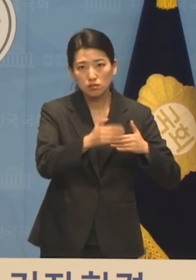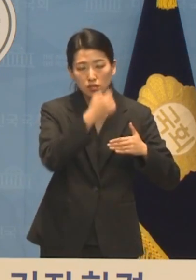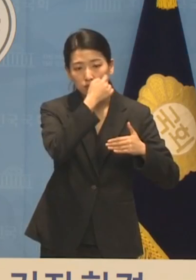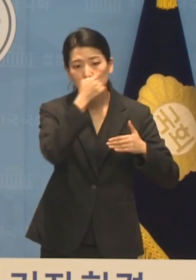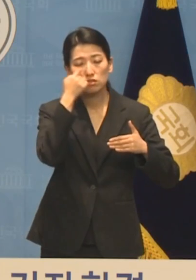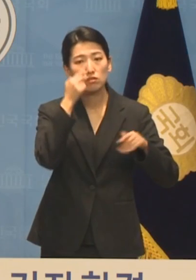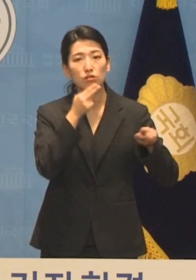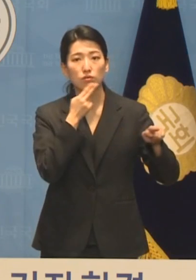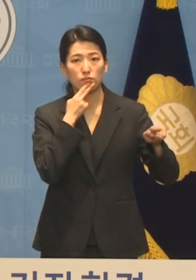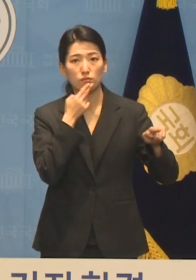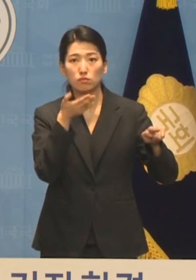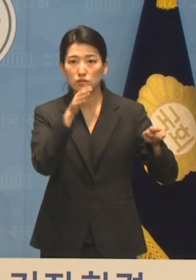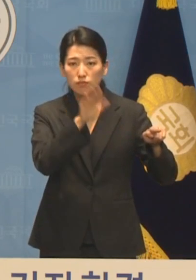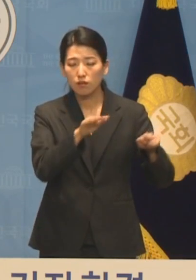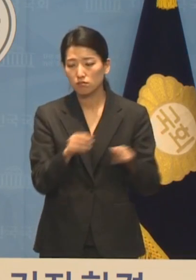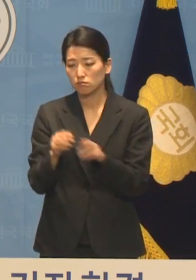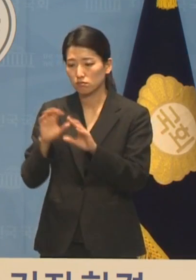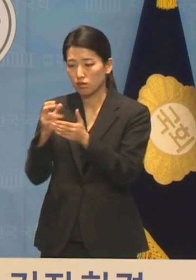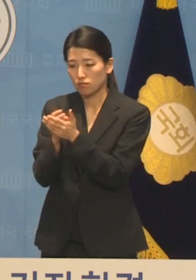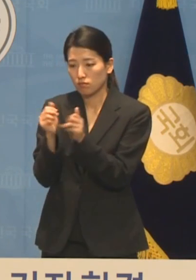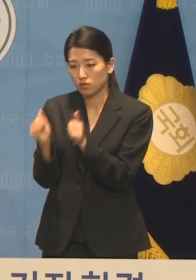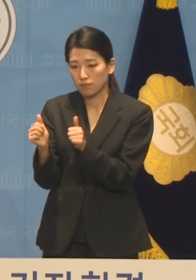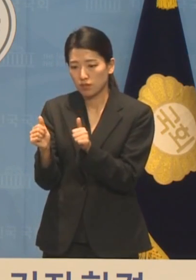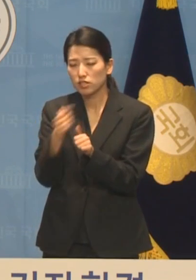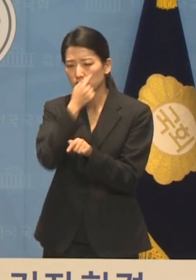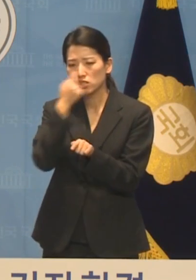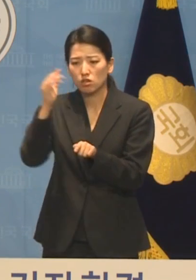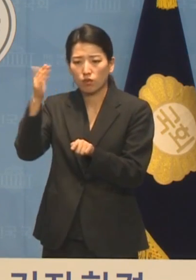않지만 이를 심판 절차에서 받아들이는 것은